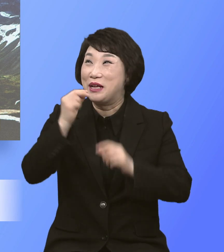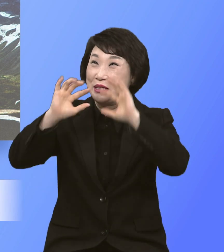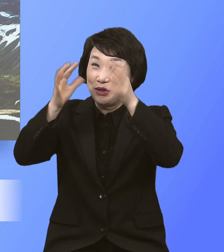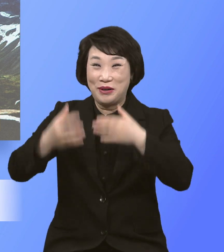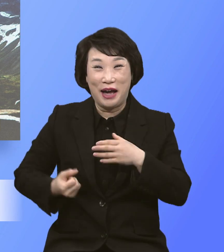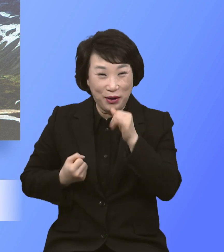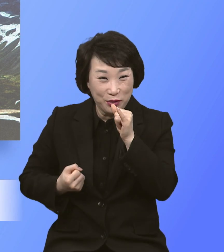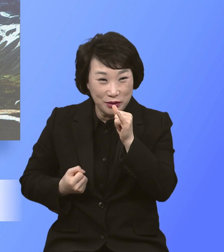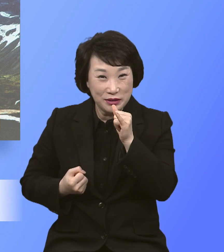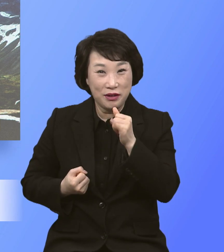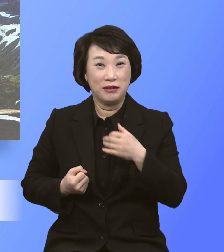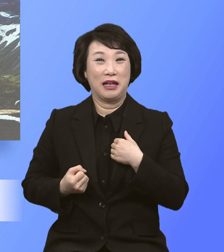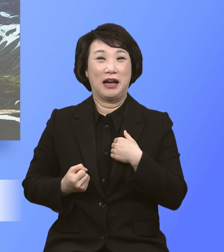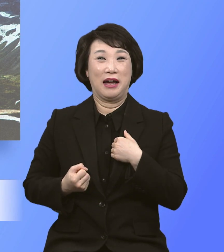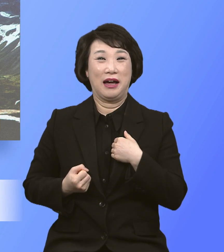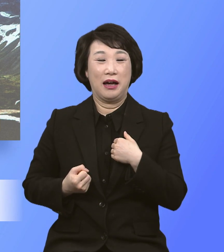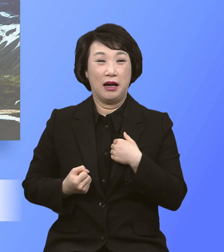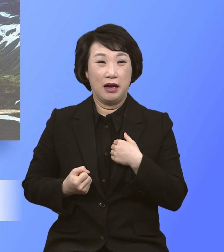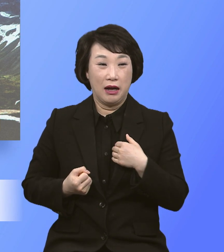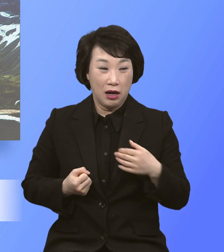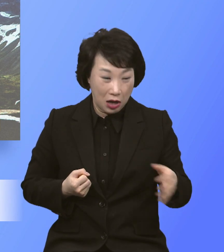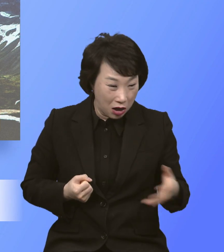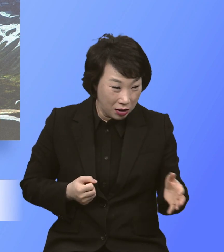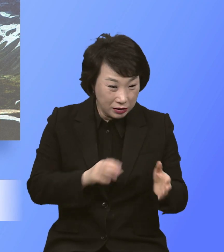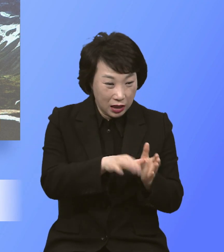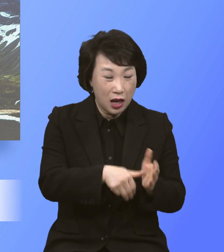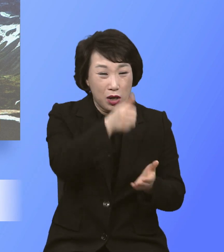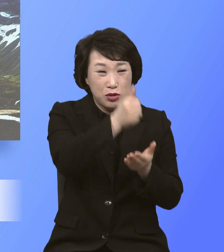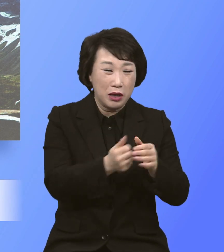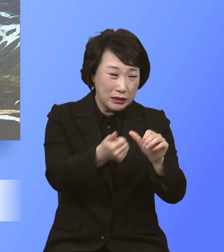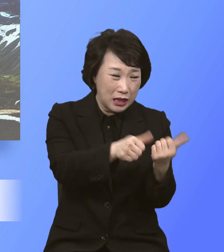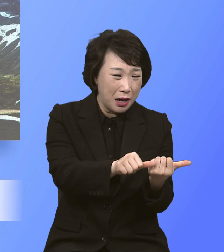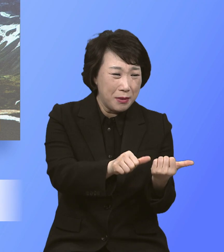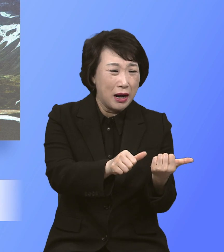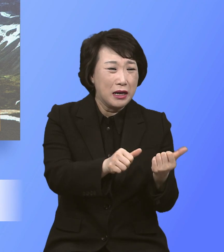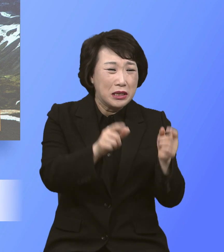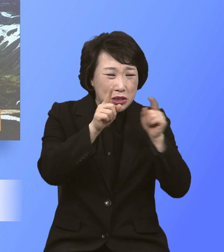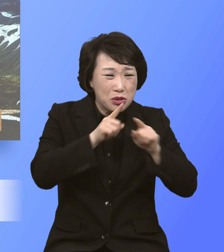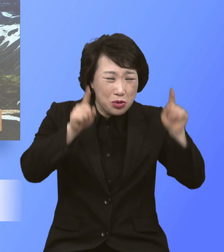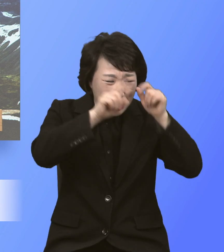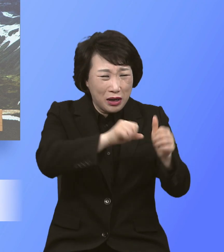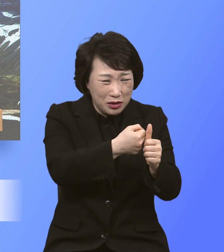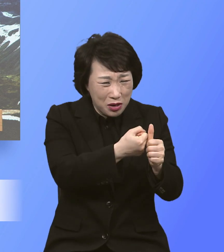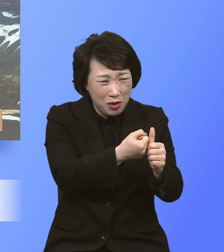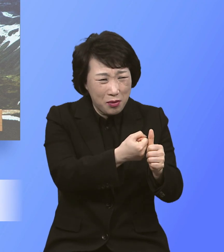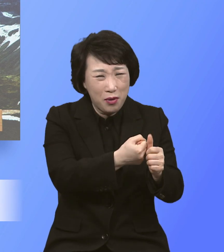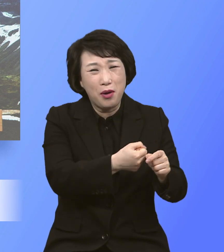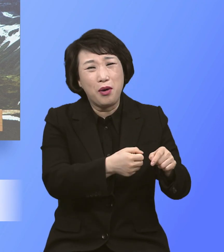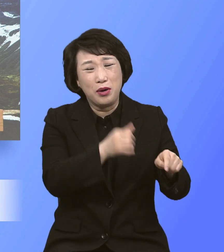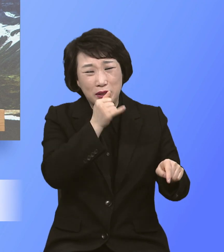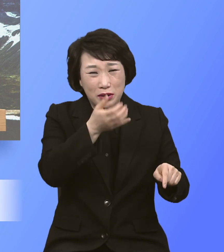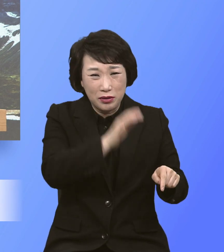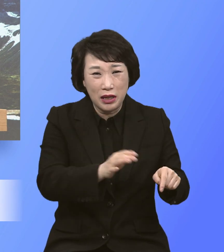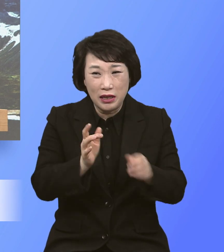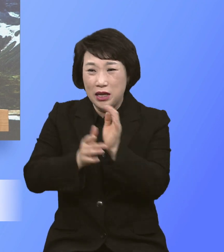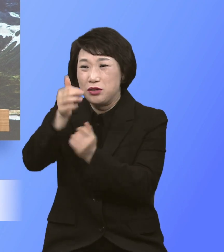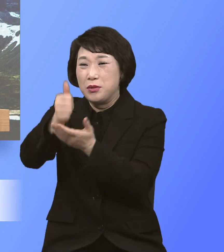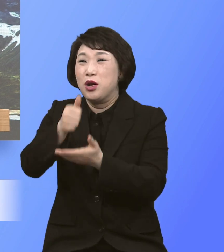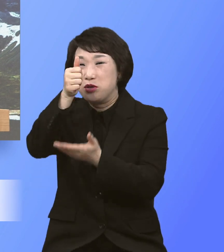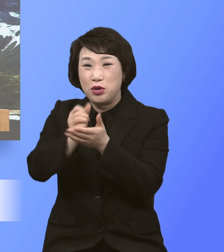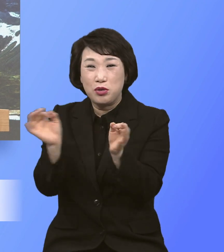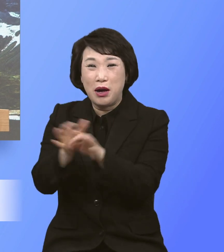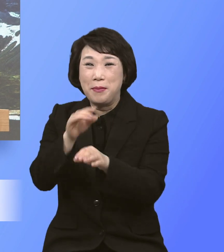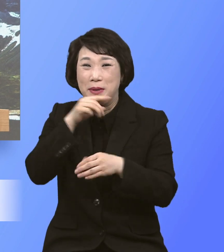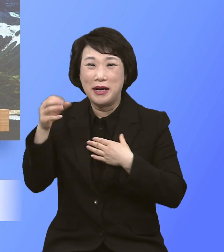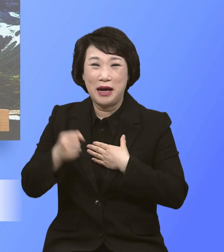천국이다. 안 가졌을 때는 죄와 사망과 초절한 지옥의 형벌이었는데 예수 속죄의